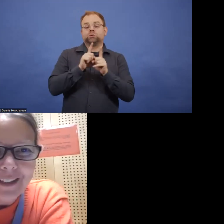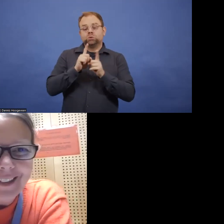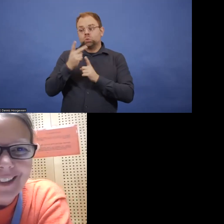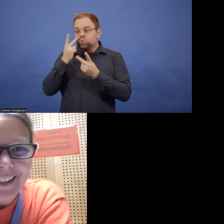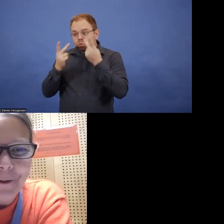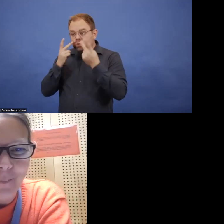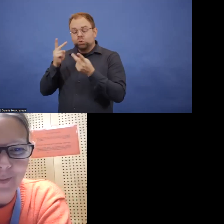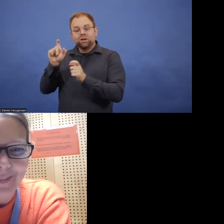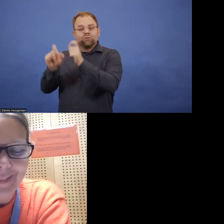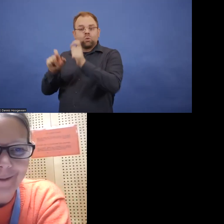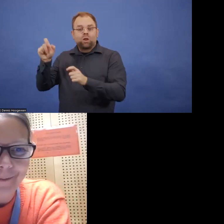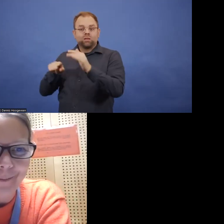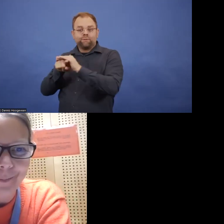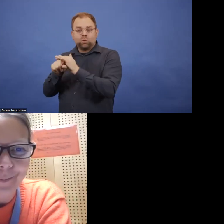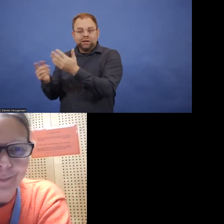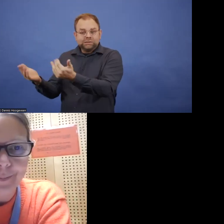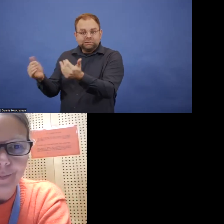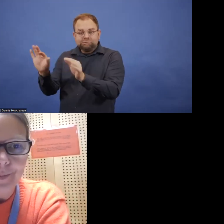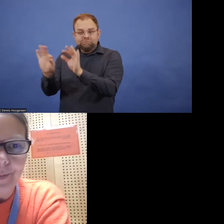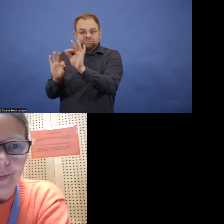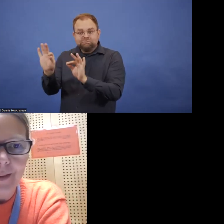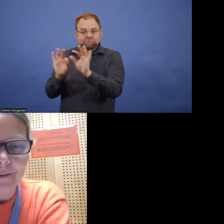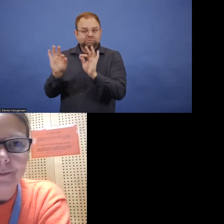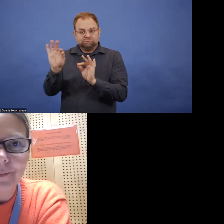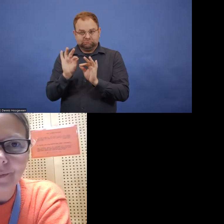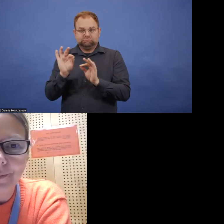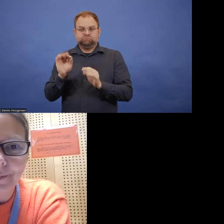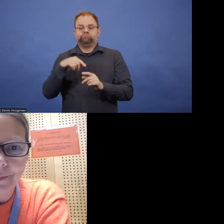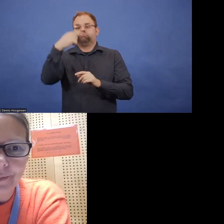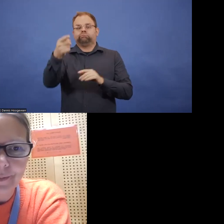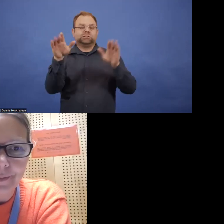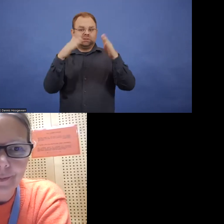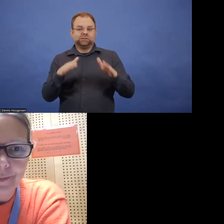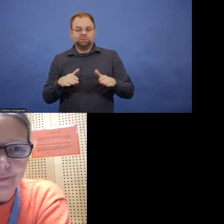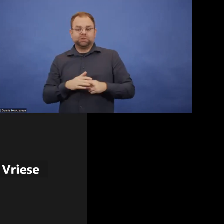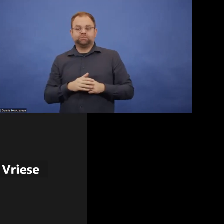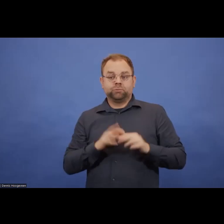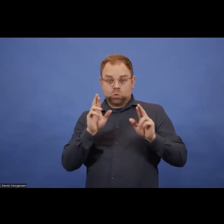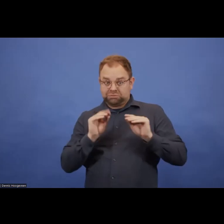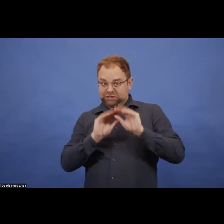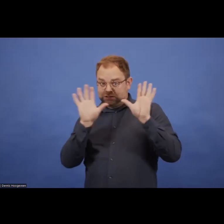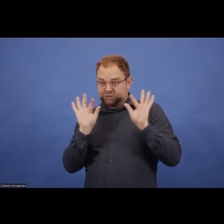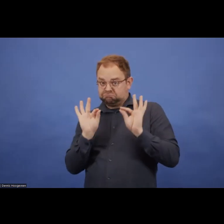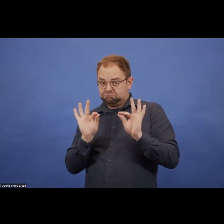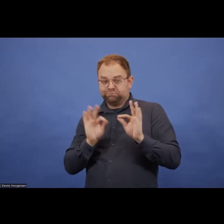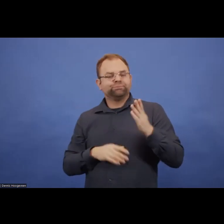este foro. Y espero que esto ahora está un poco clarificado.